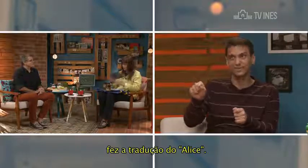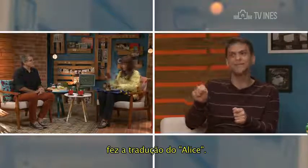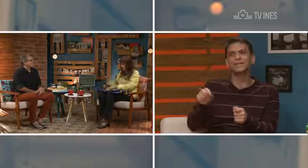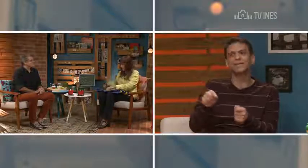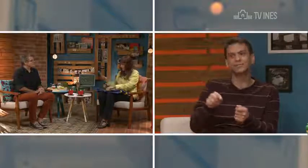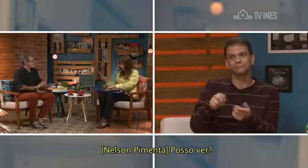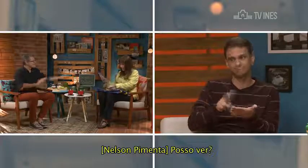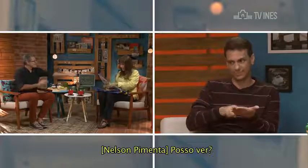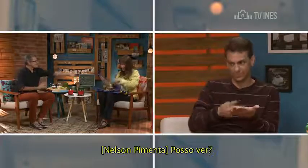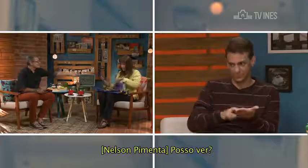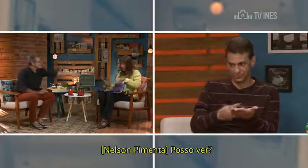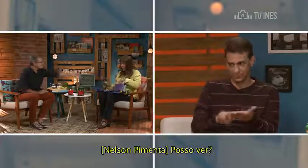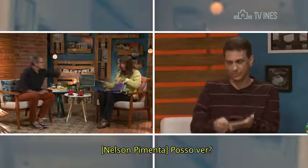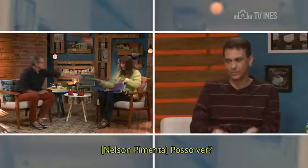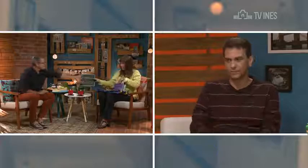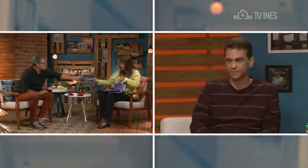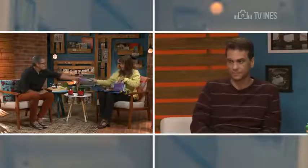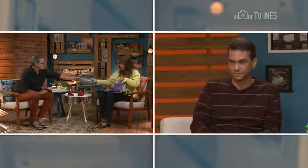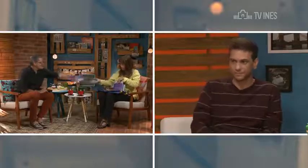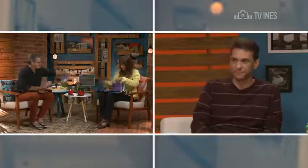Alice. Posso ver?